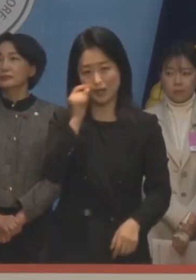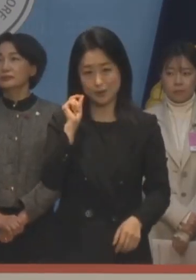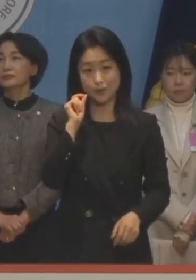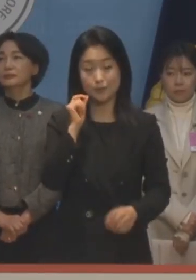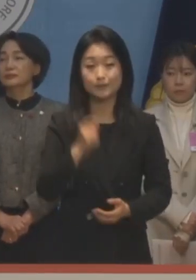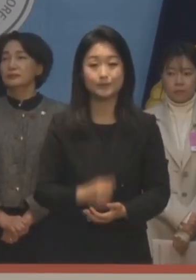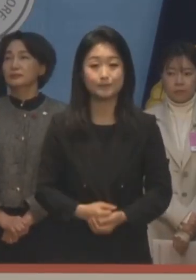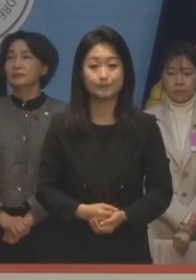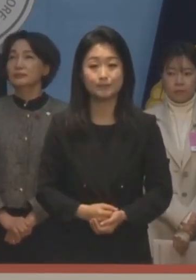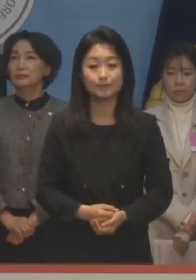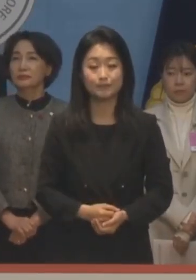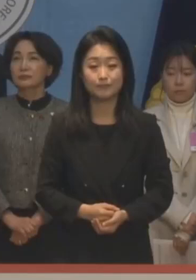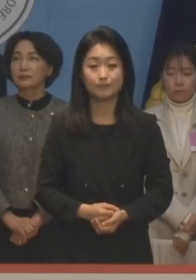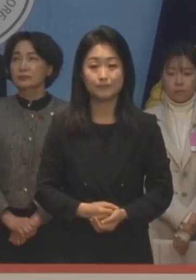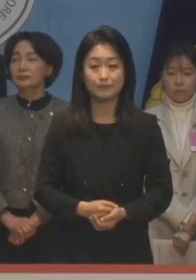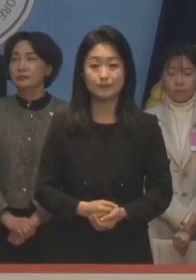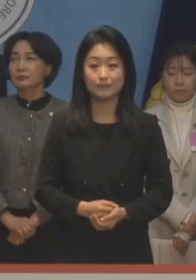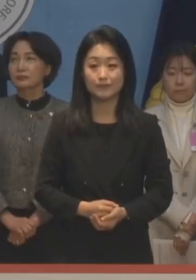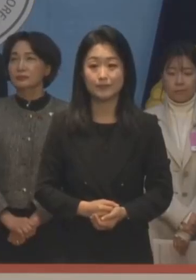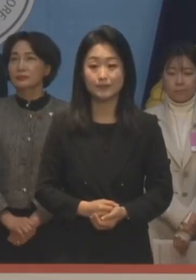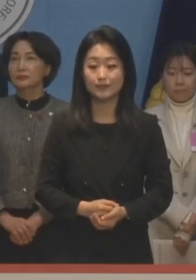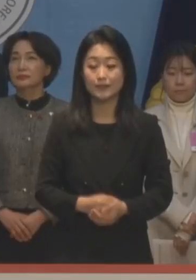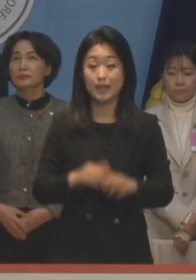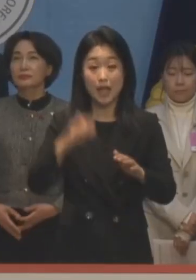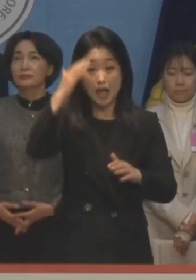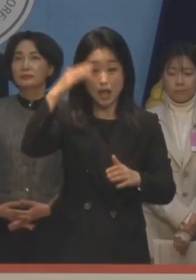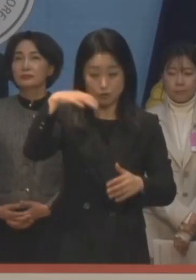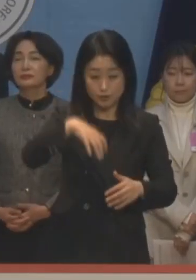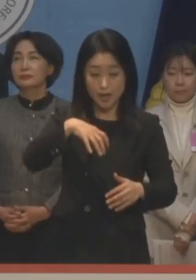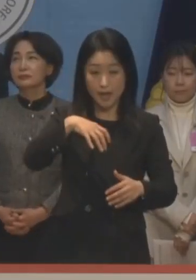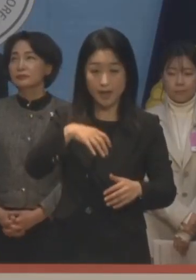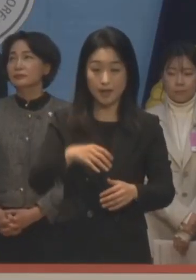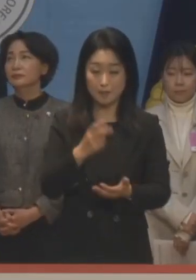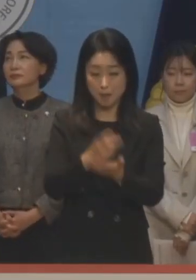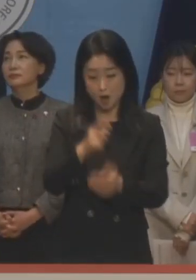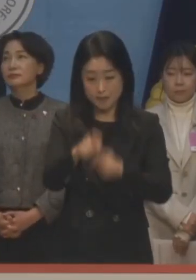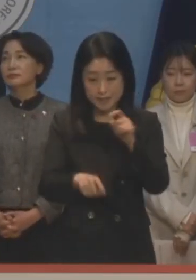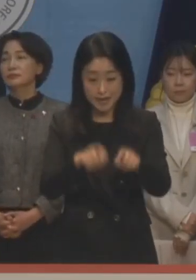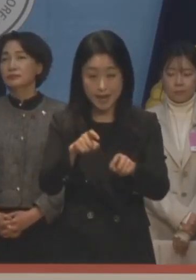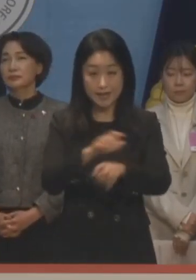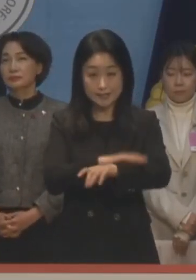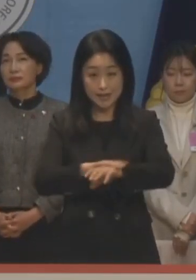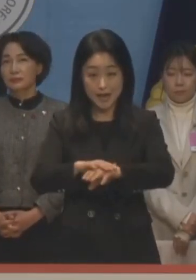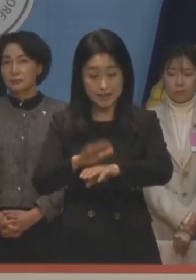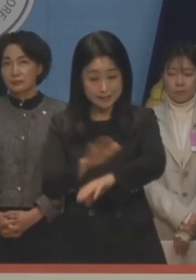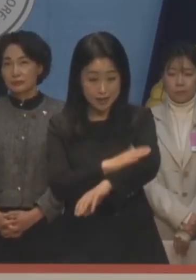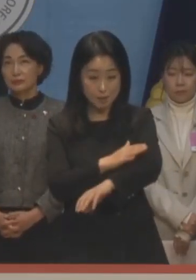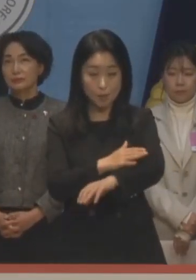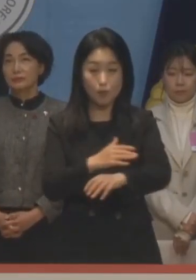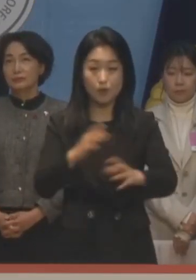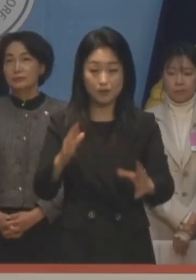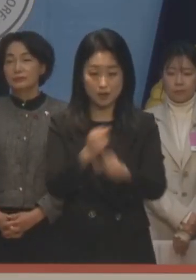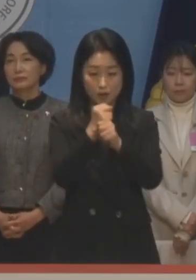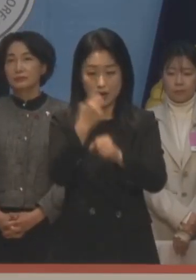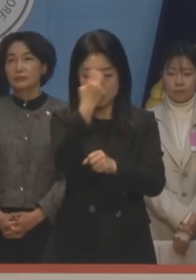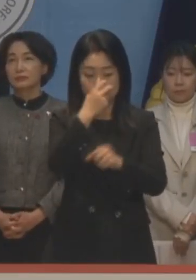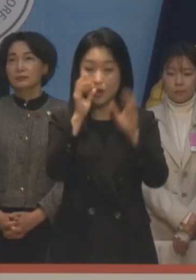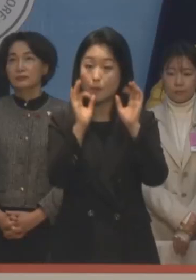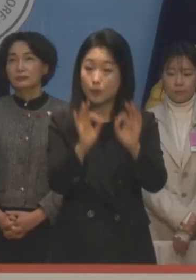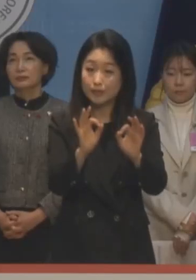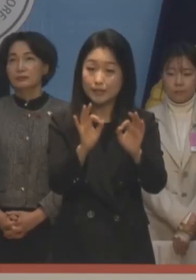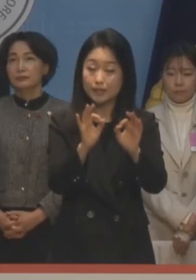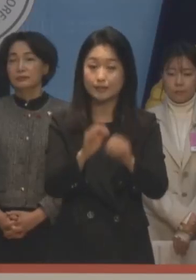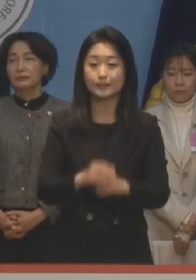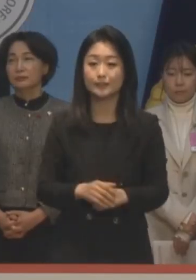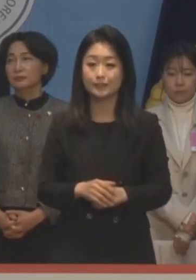상황입니다. 국내 이행 상황을 심의하는 정부의 2, 3차 병합보고에 대한 최종 견해에서도 유엔